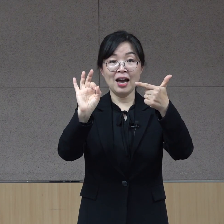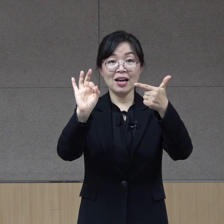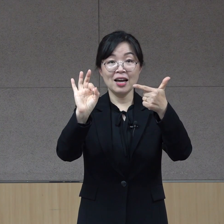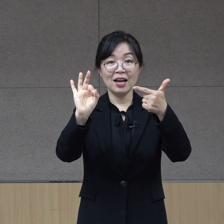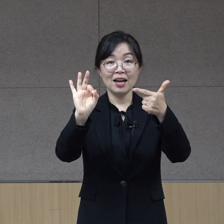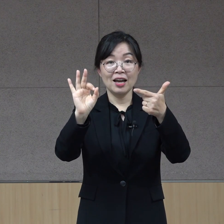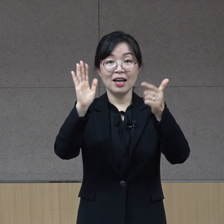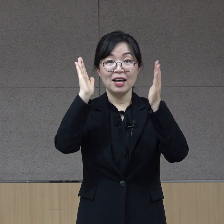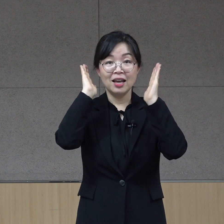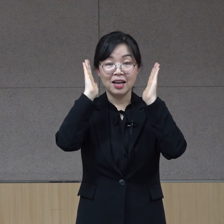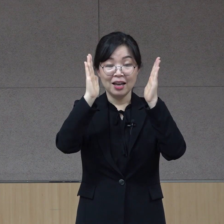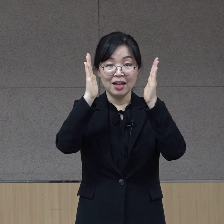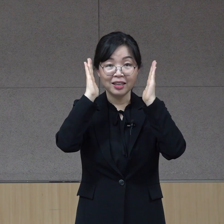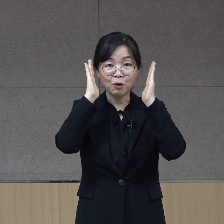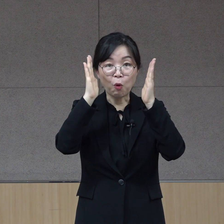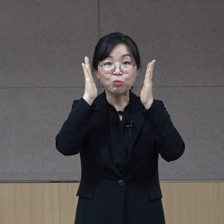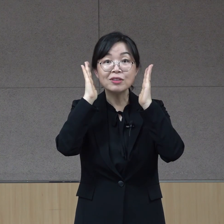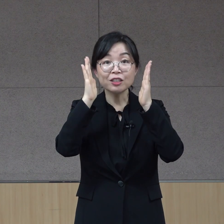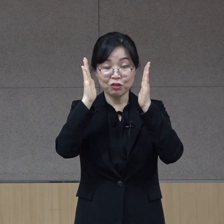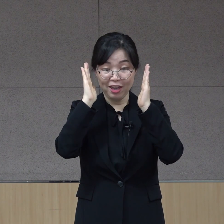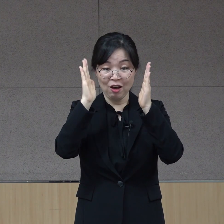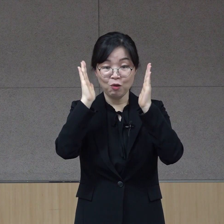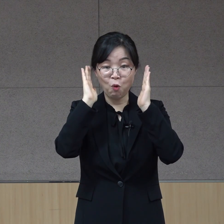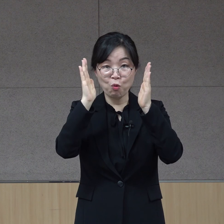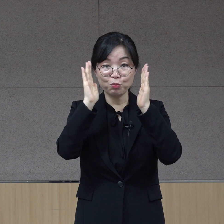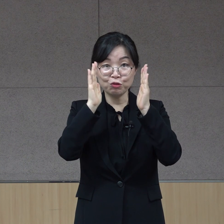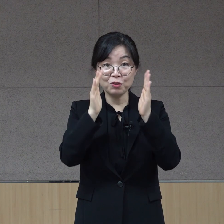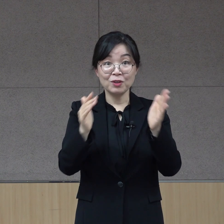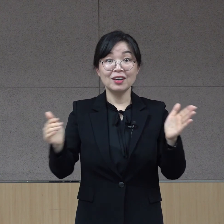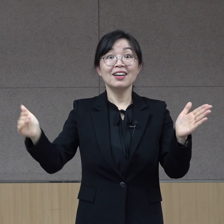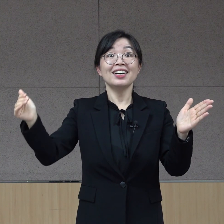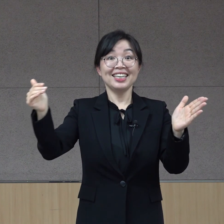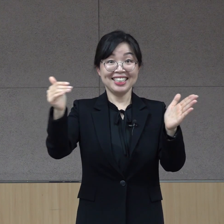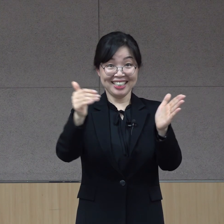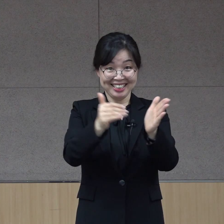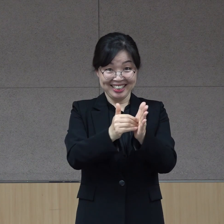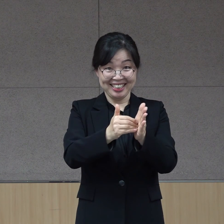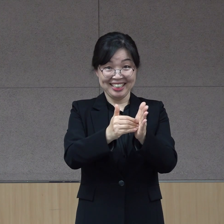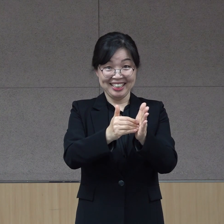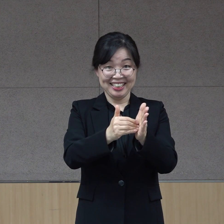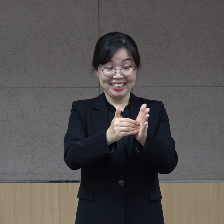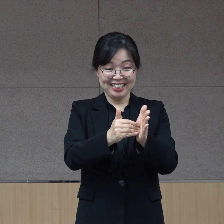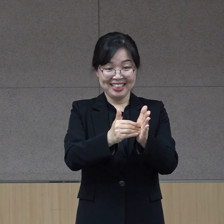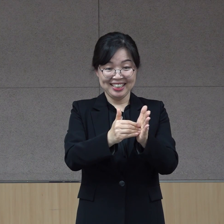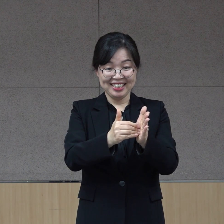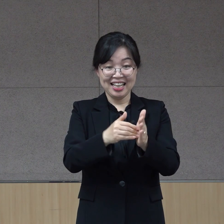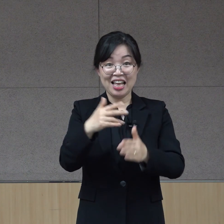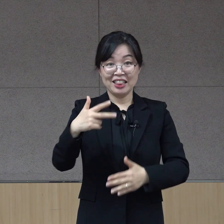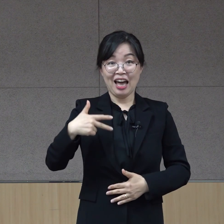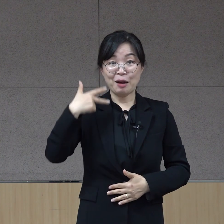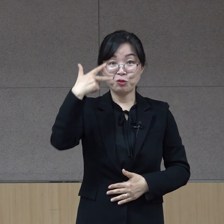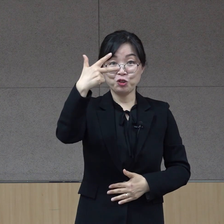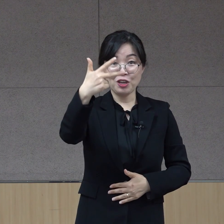6강, 이게 공부란 수어예요. 공부 끝. 다음